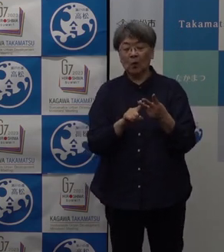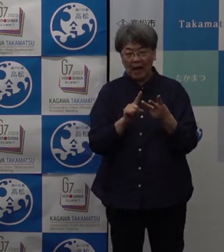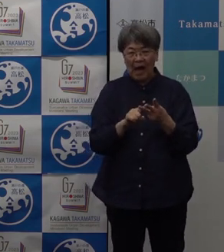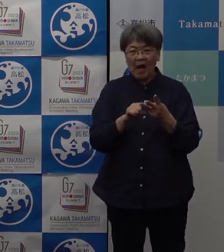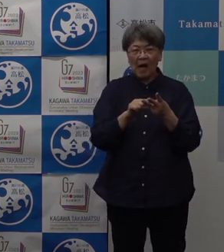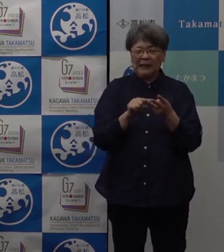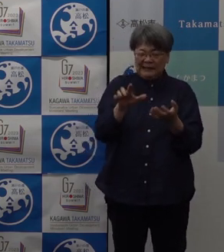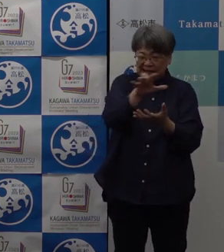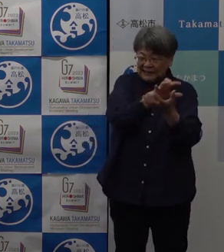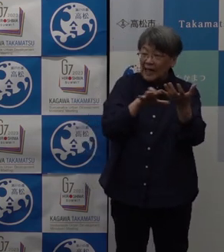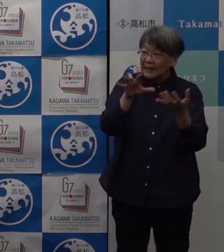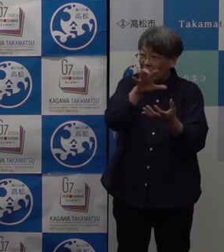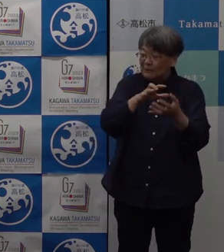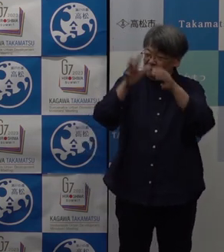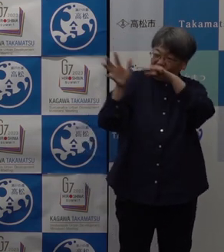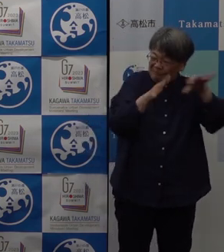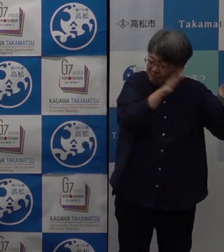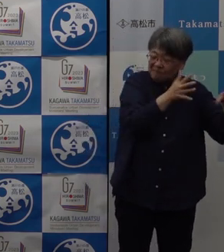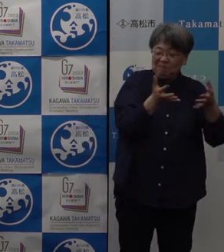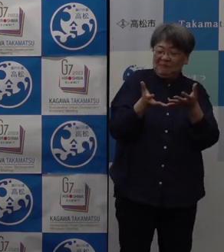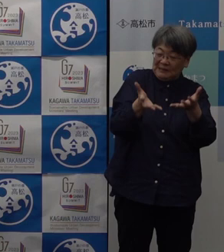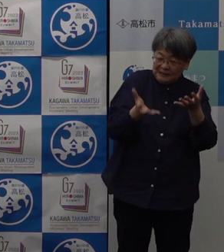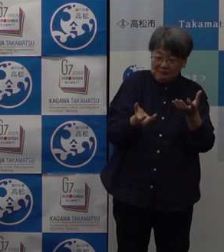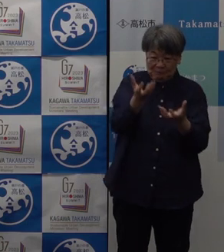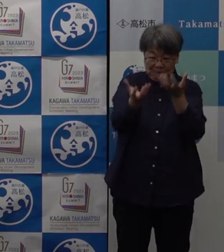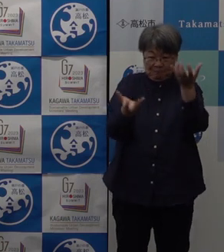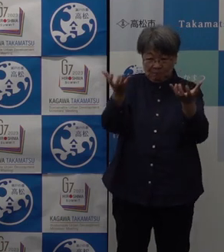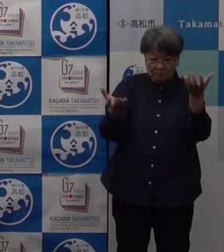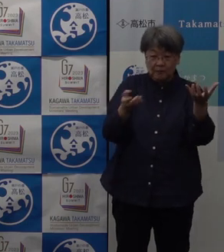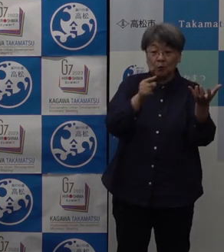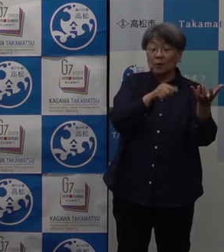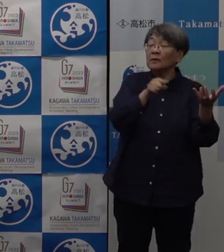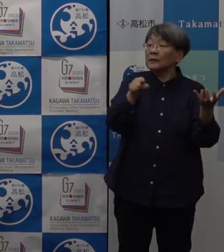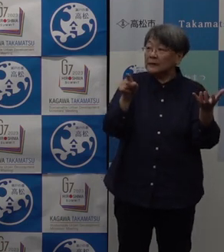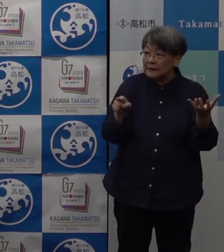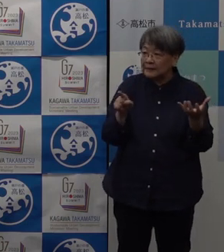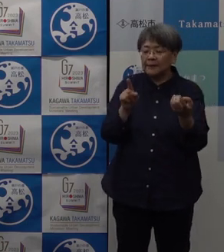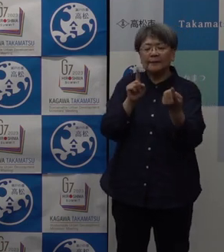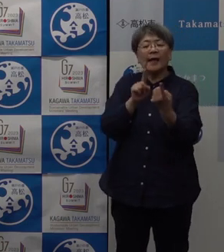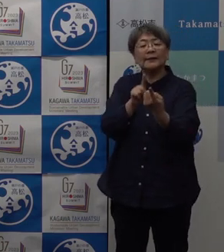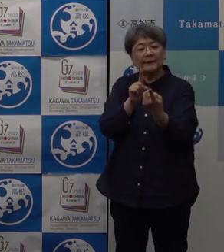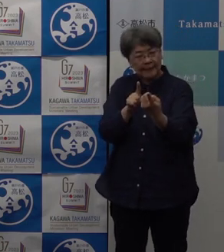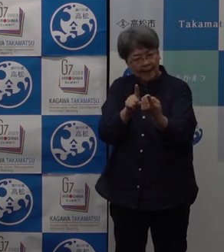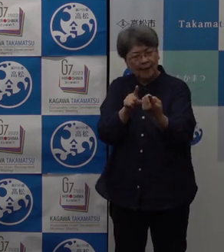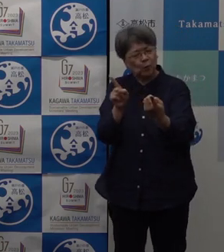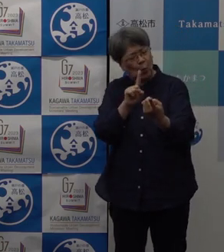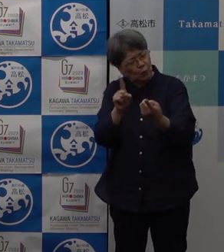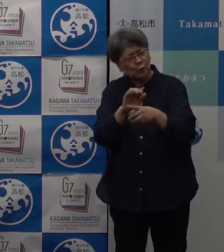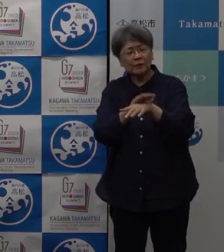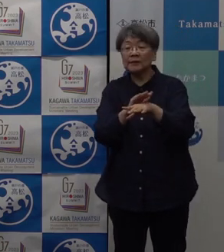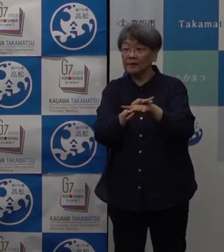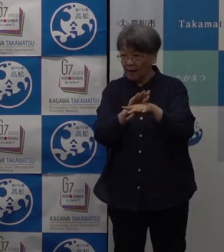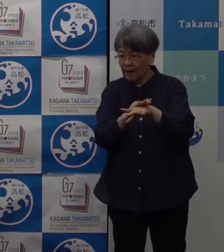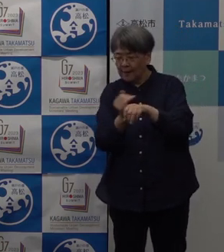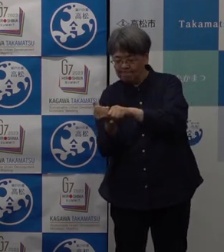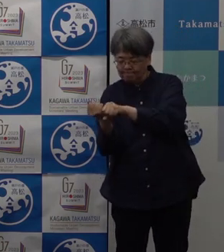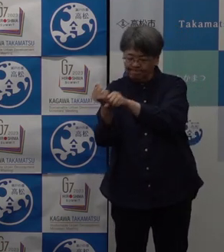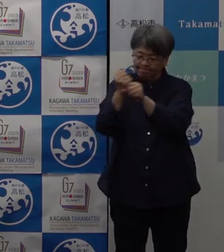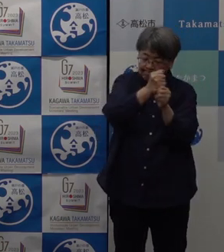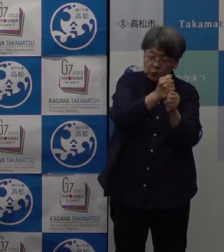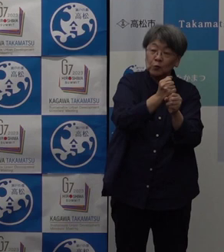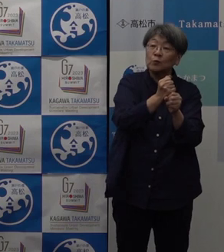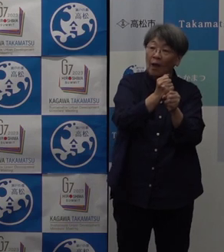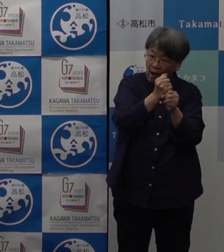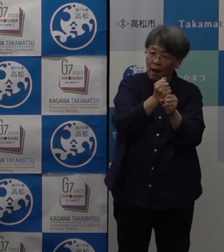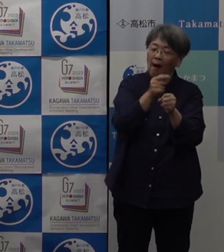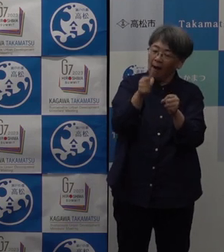が、頻発をいたしておりますので、そういうの災害からの回復力、いわゆるレジリエンスと 言ったことも一